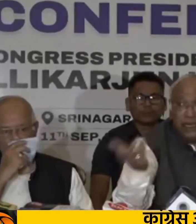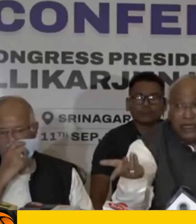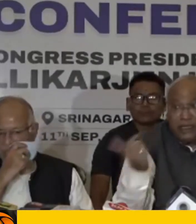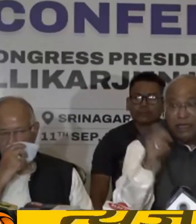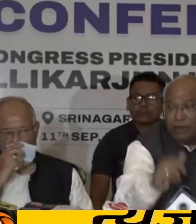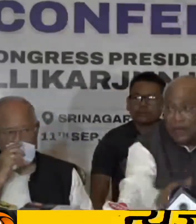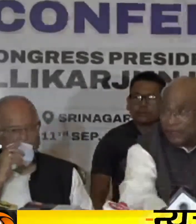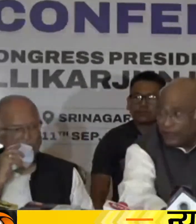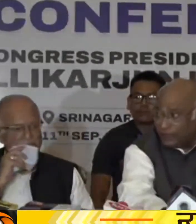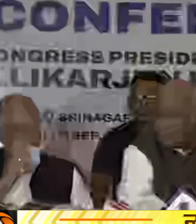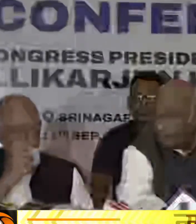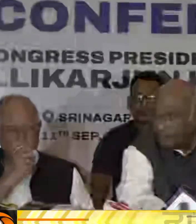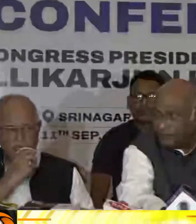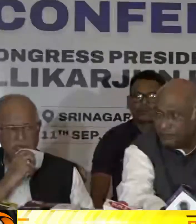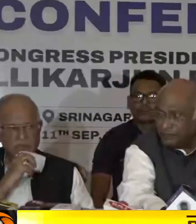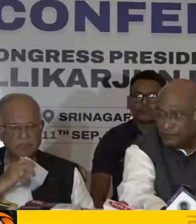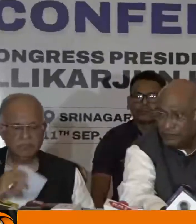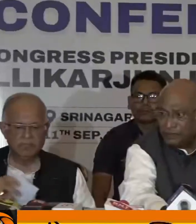यूनियन टेरिटरी बनाए।